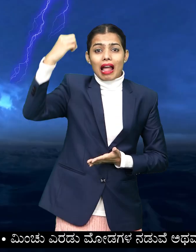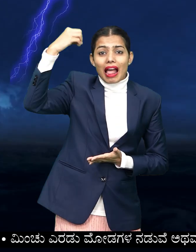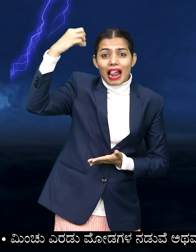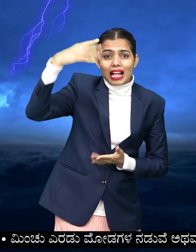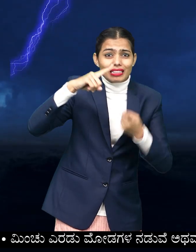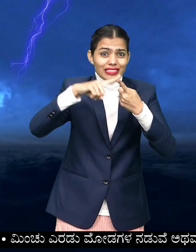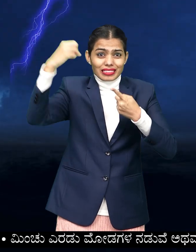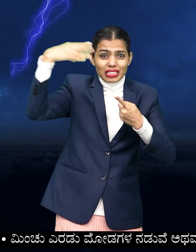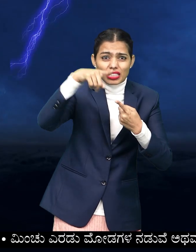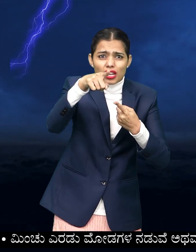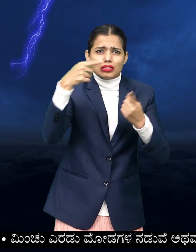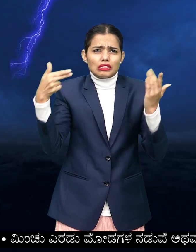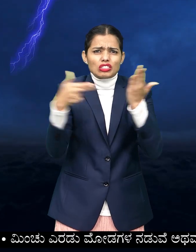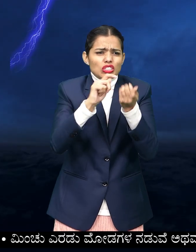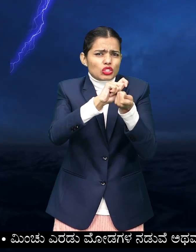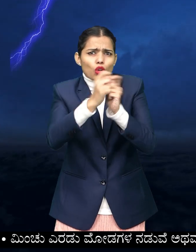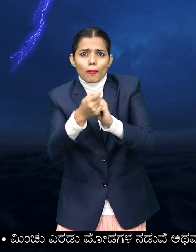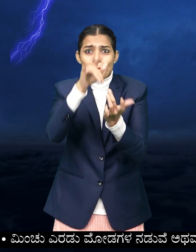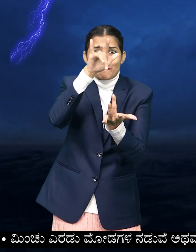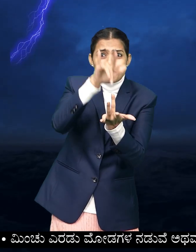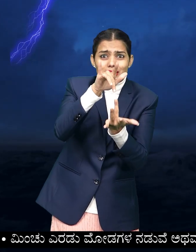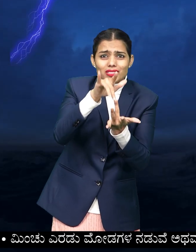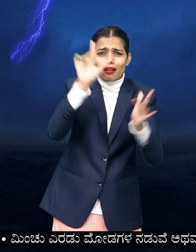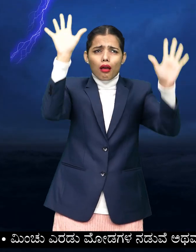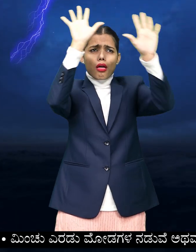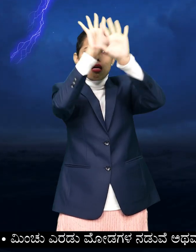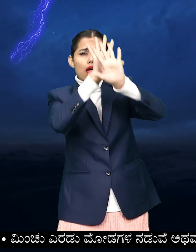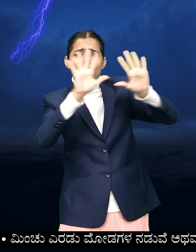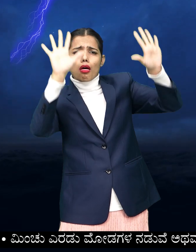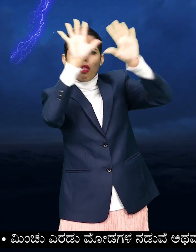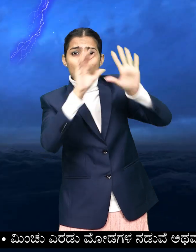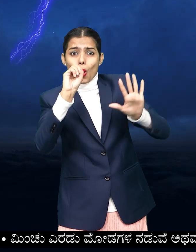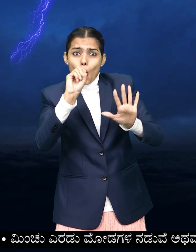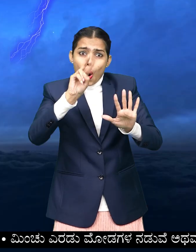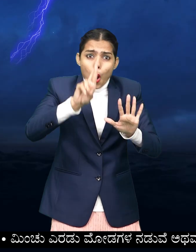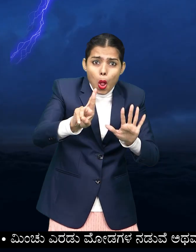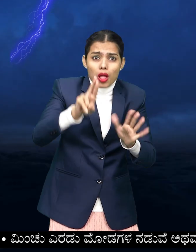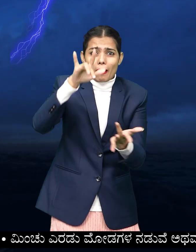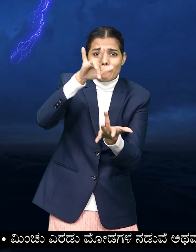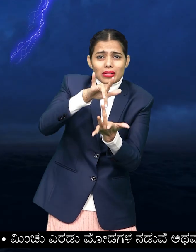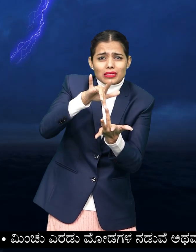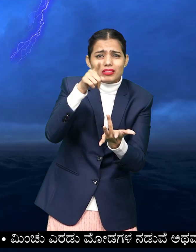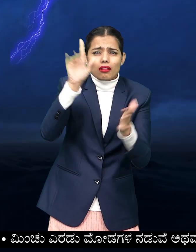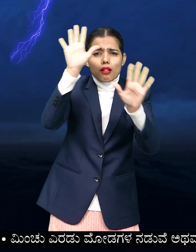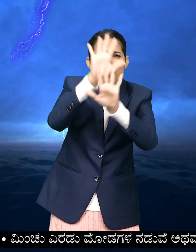ಮಿಂಚು ಎರಡು ಮೋಡಗಳ ನಡುವೆ ಅಥವಾ ಮೋಡ ಮತ್ತು ಭೂಮಿಯ ನಡುವಿನ ವಿದ್ಯುತ್ ವಿಸರ್ಜನೆಯಾಗಿದೆ.